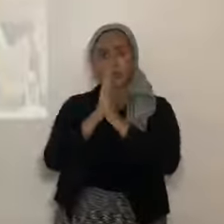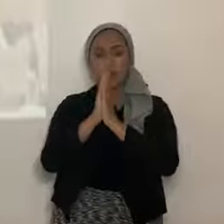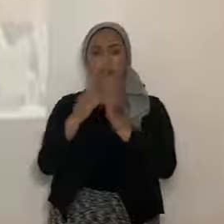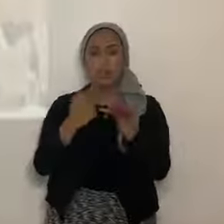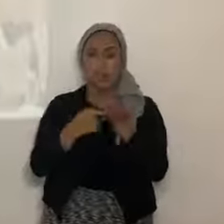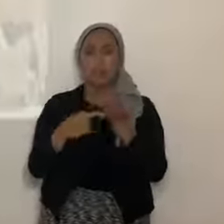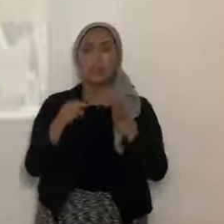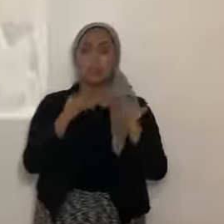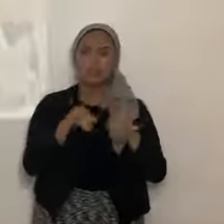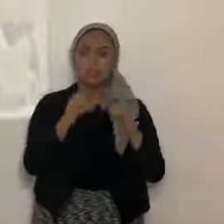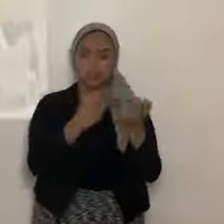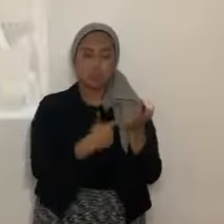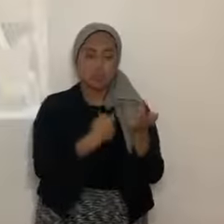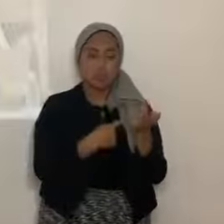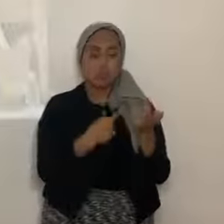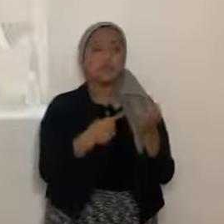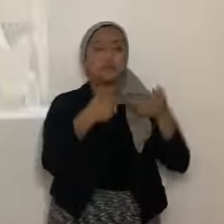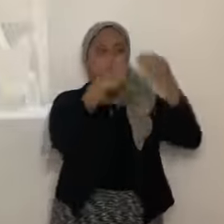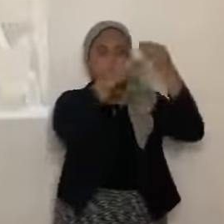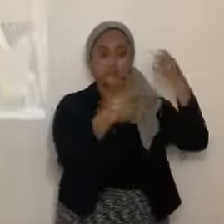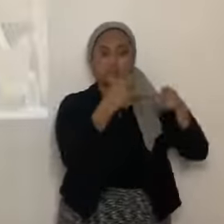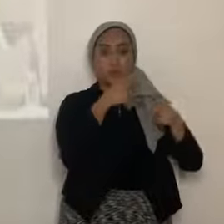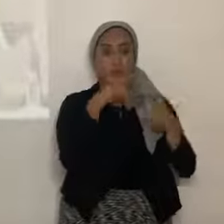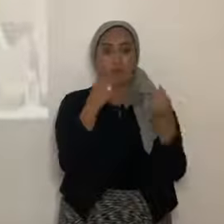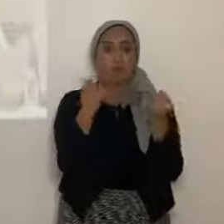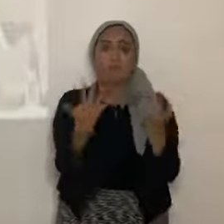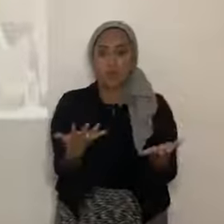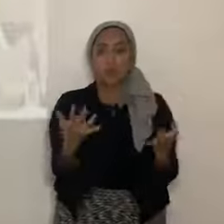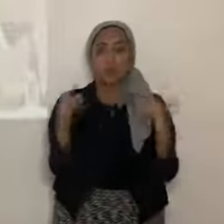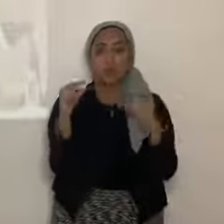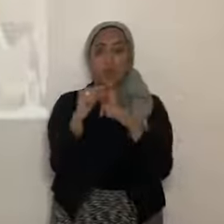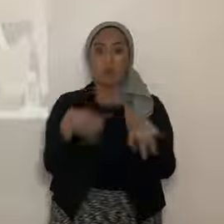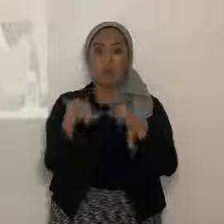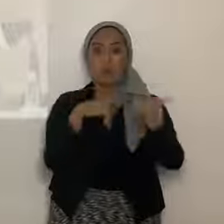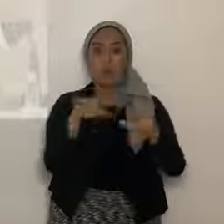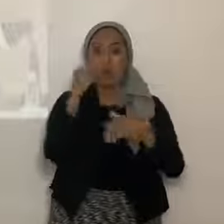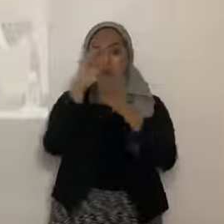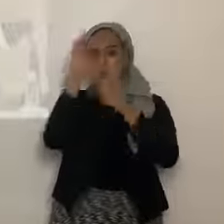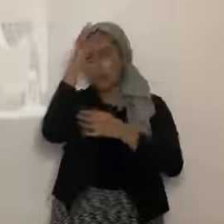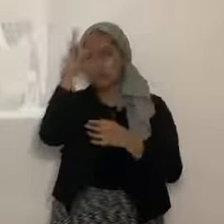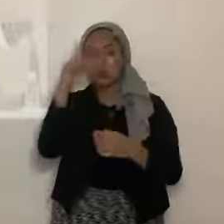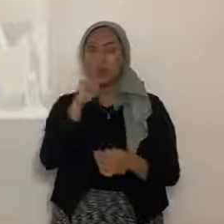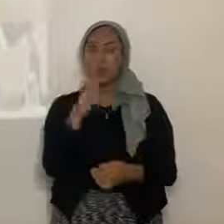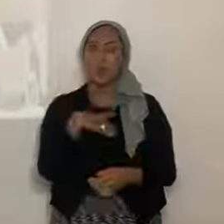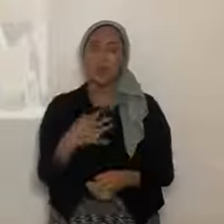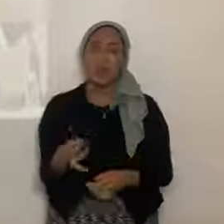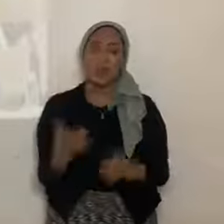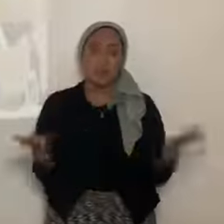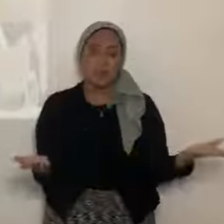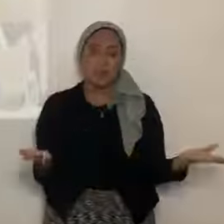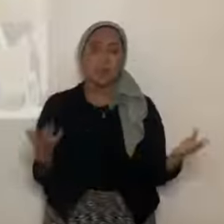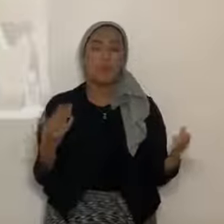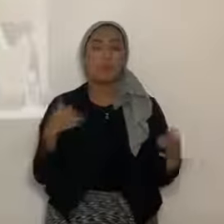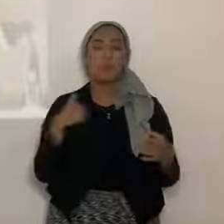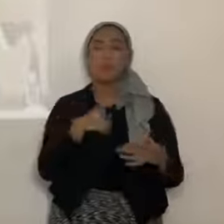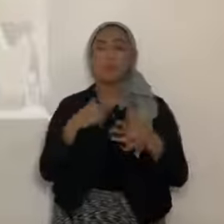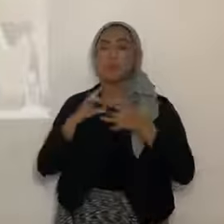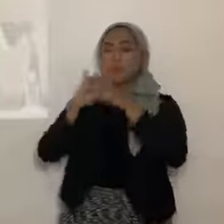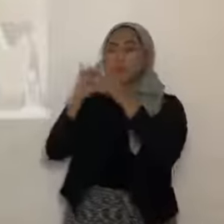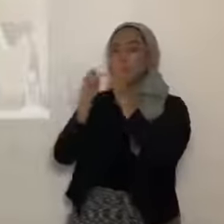sí, pero no muchas palabras repetitivas, porque eso no les da el agrado del Eterno. Entonces, hablar con nuestro Creador. Yo a veces